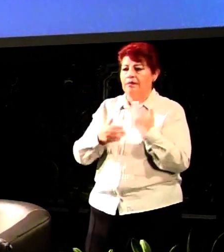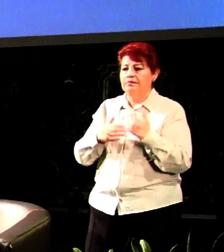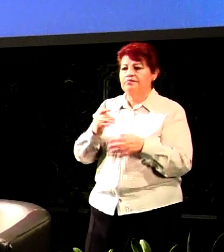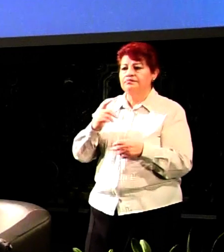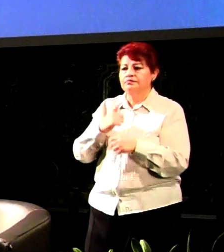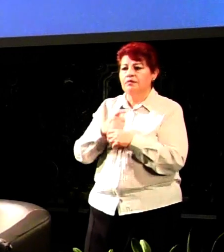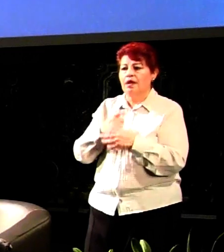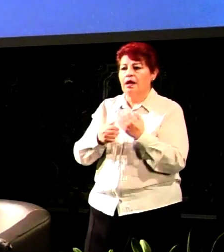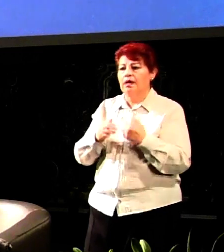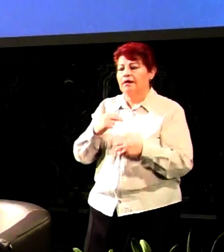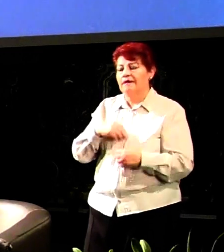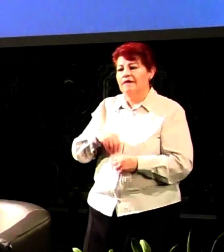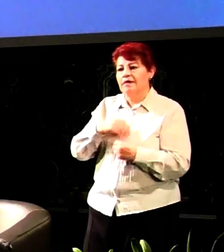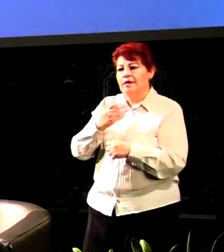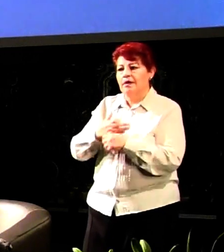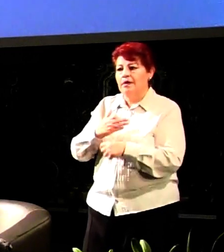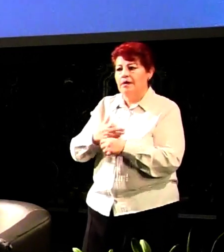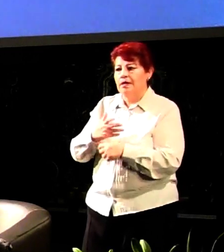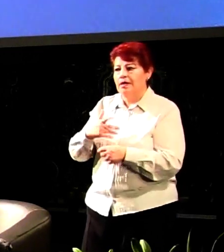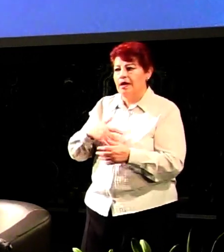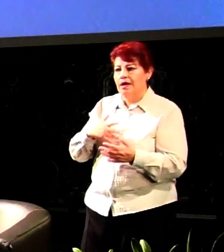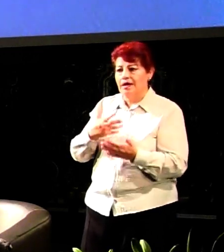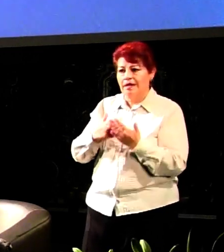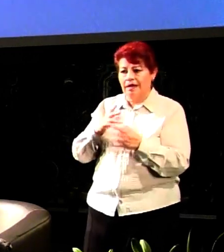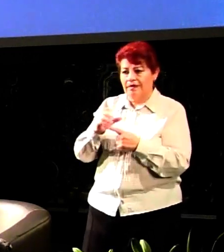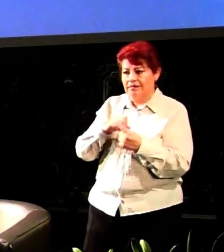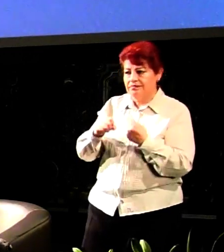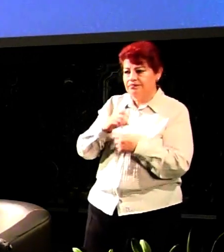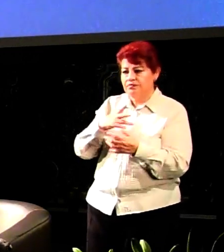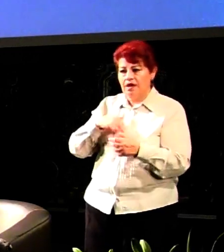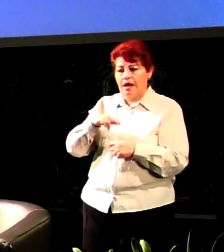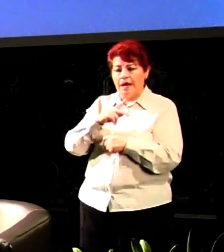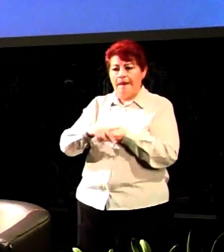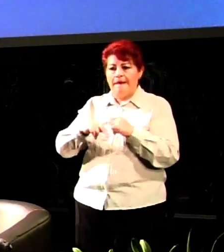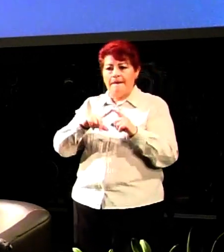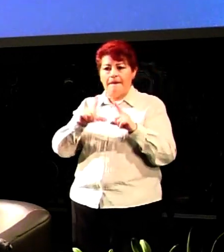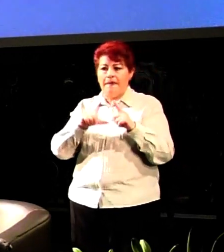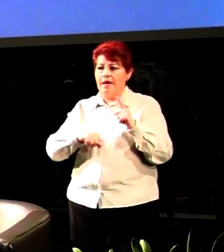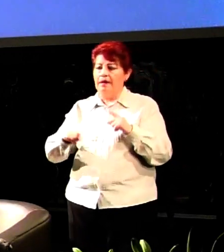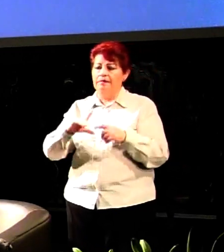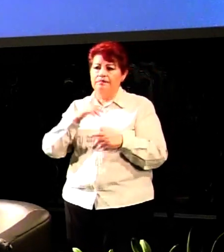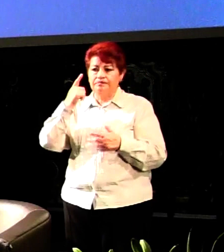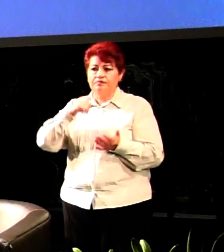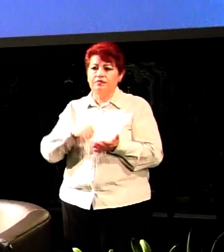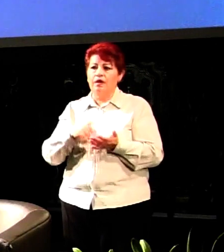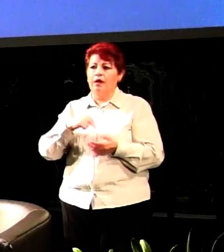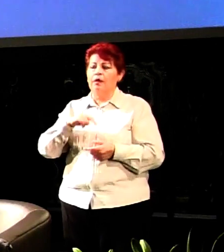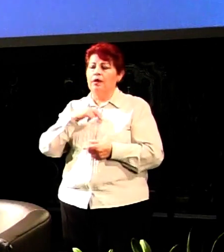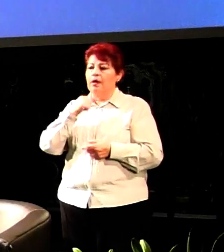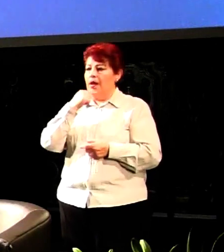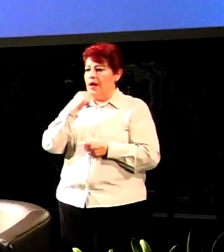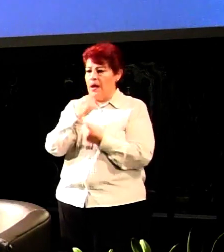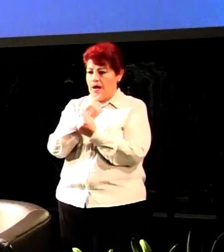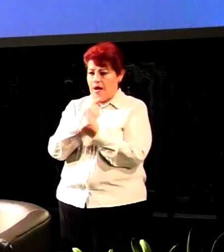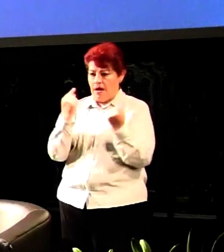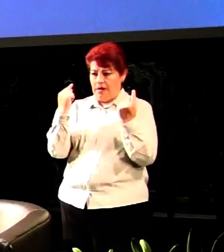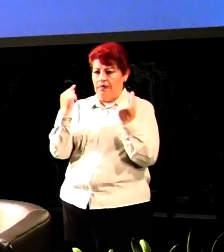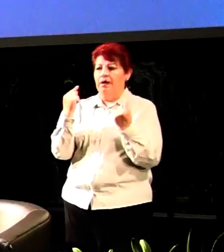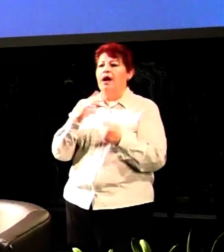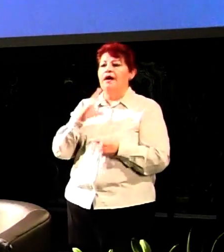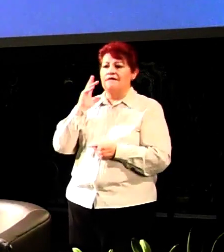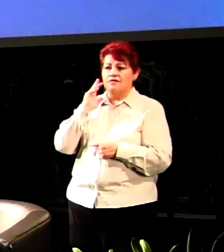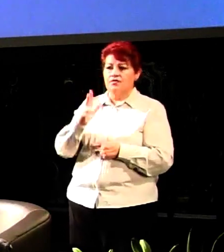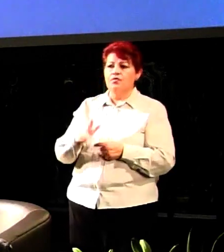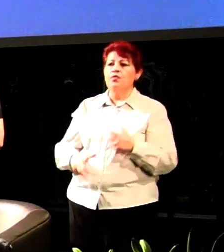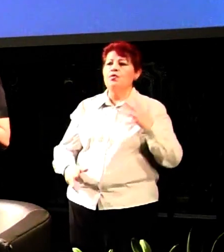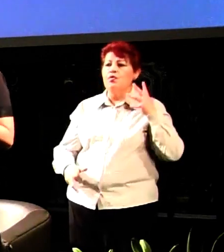que estamos viviendo en este momento y en esta situación de nuestro país. Firmemente creo que nuestros niños son el futuro de